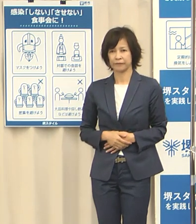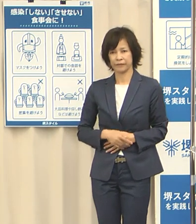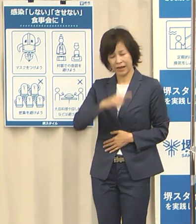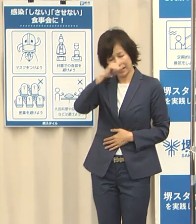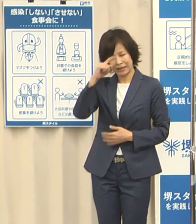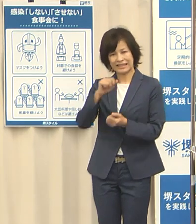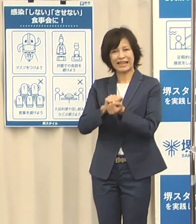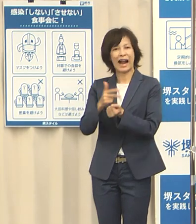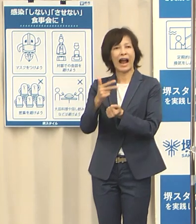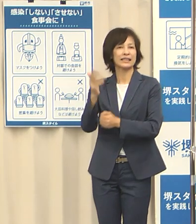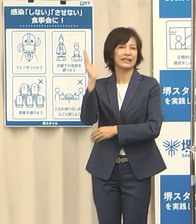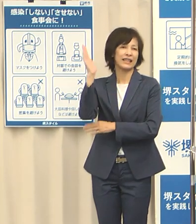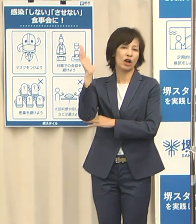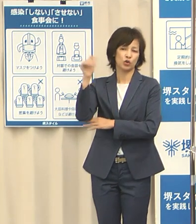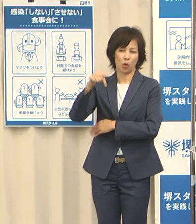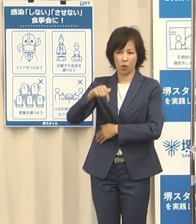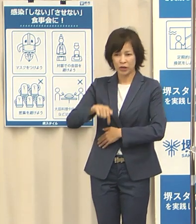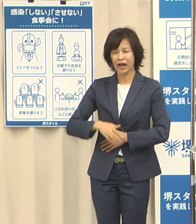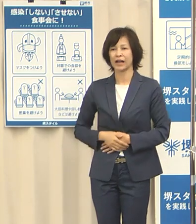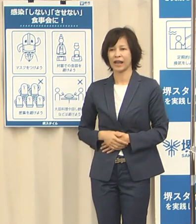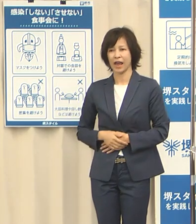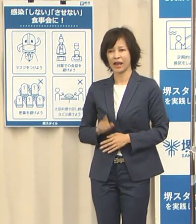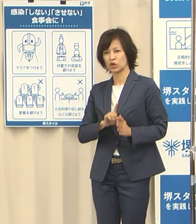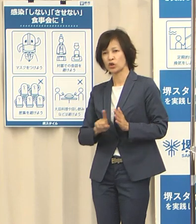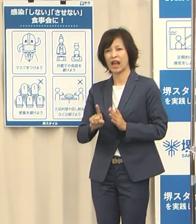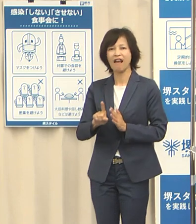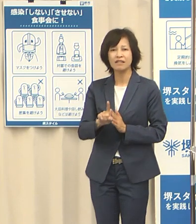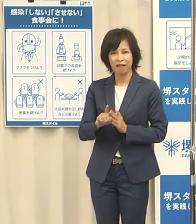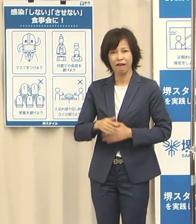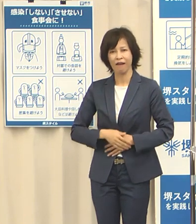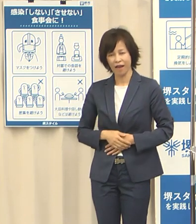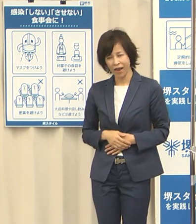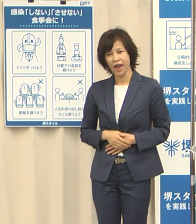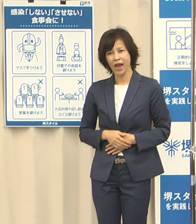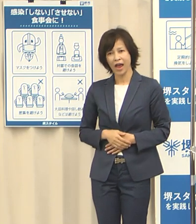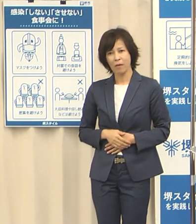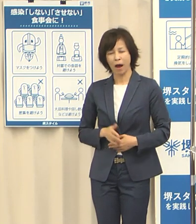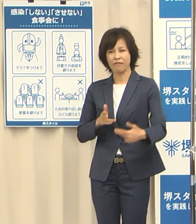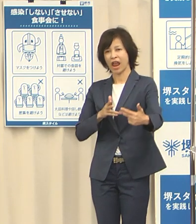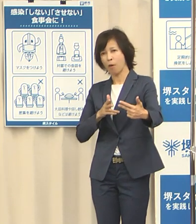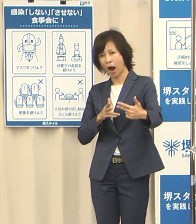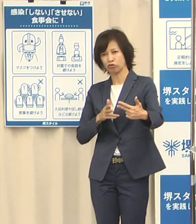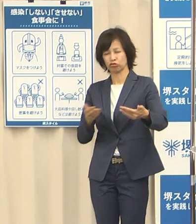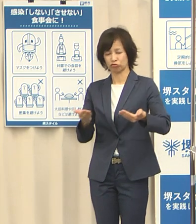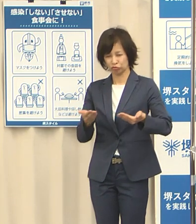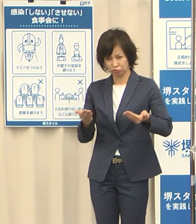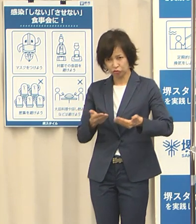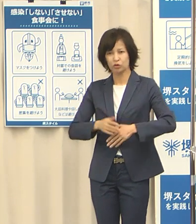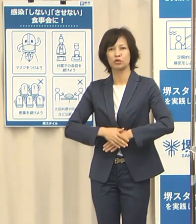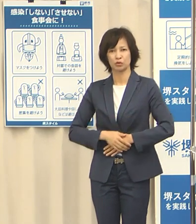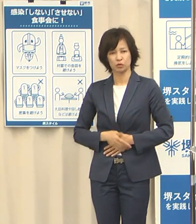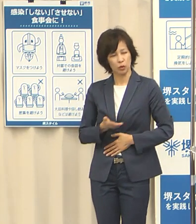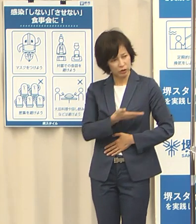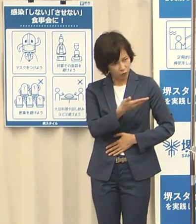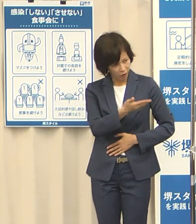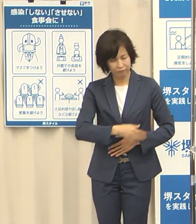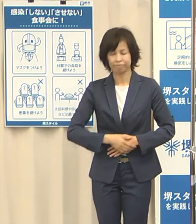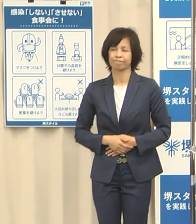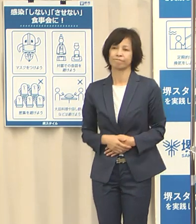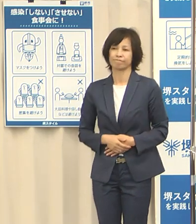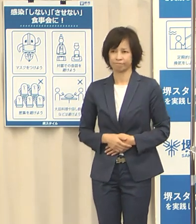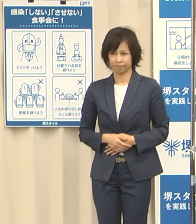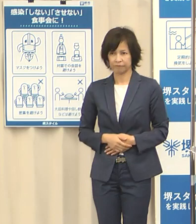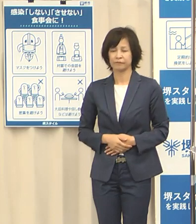役所として率先垂範してテレワークの目標をまた再設定するとかですね、その辺はいかがでしょうか。 はい、ま